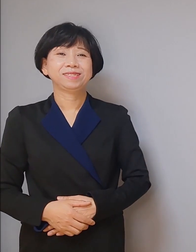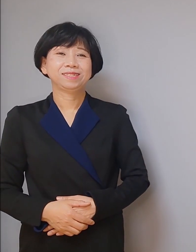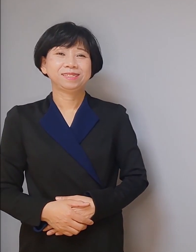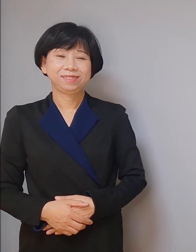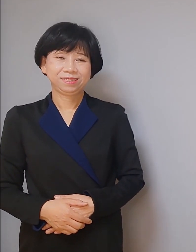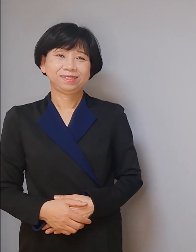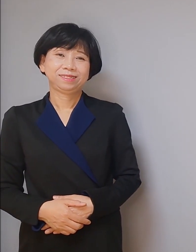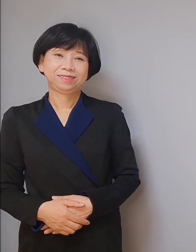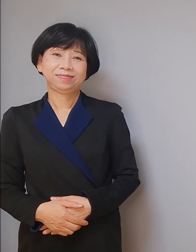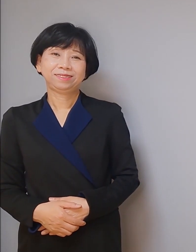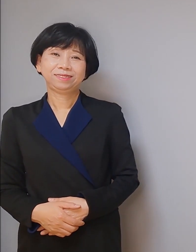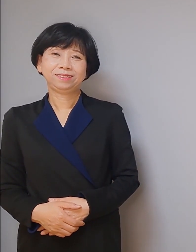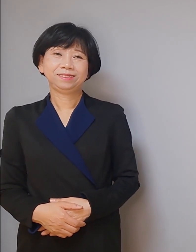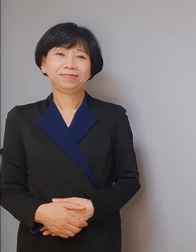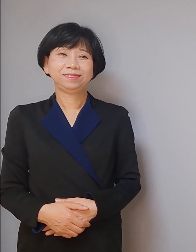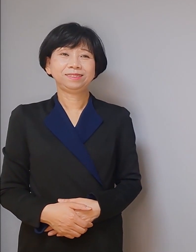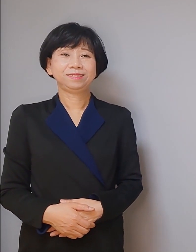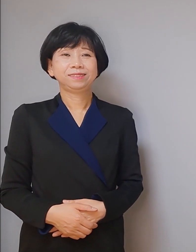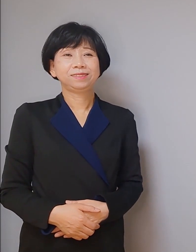네.